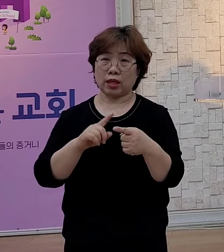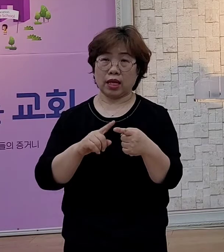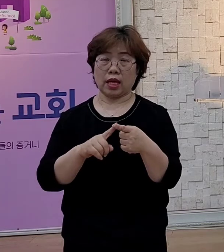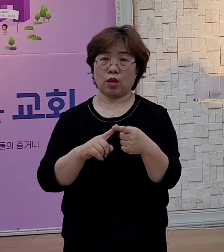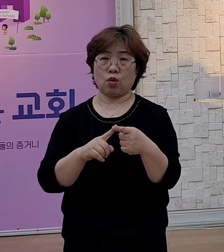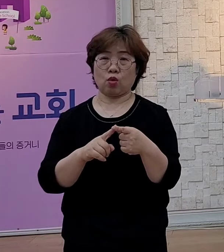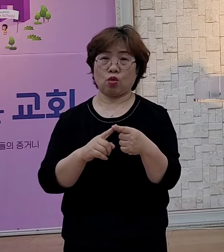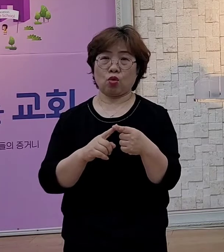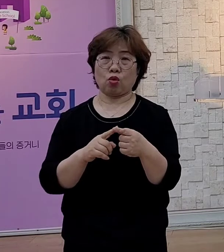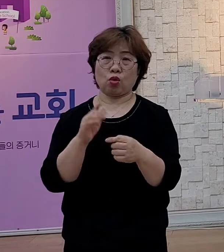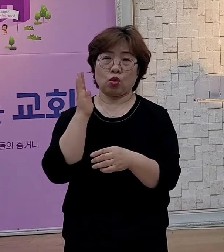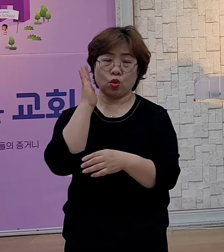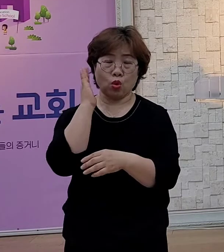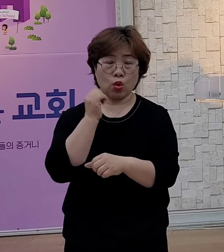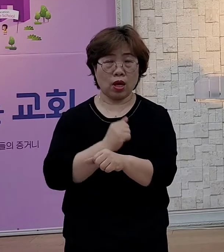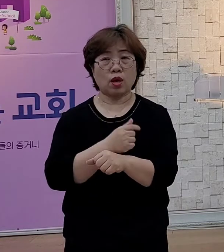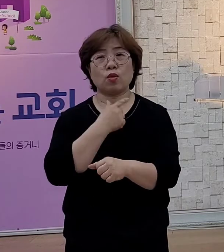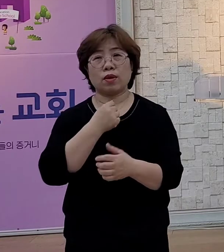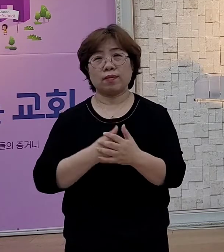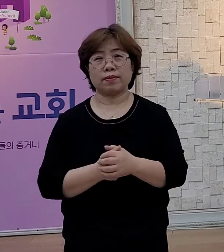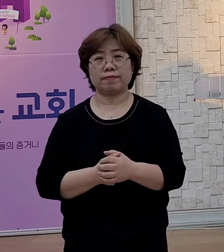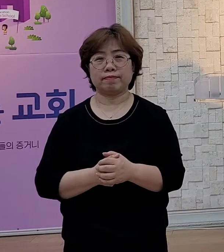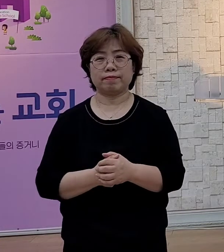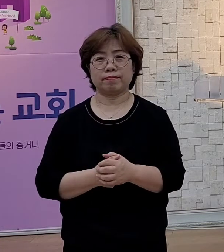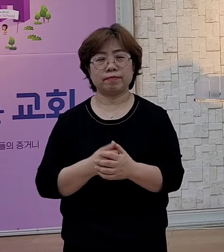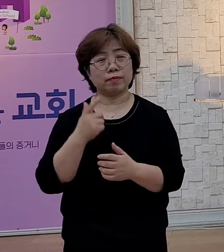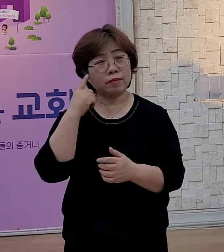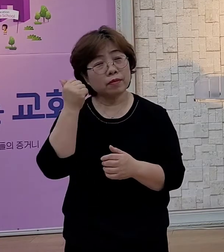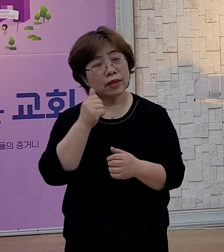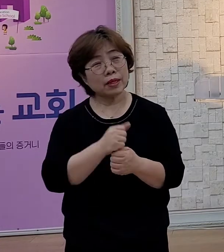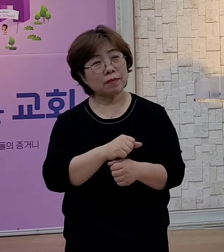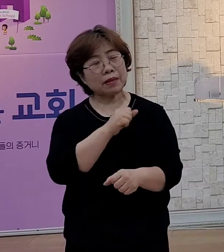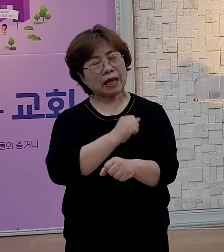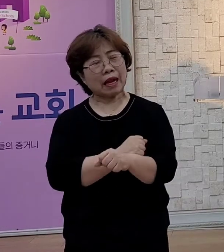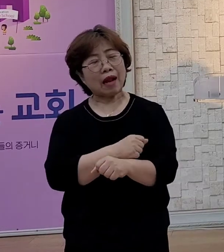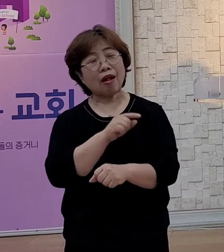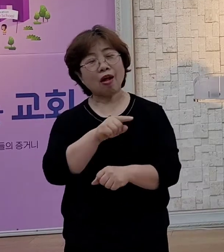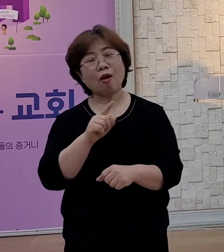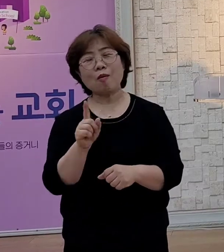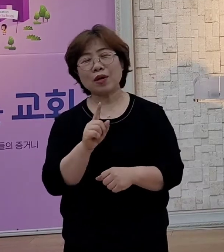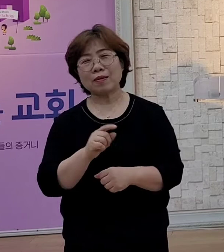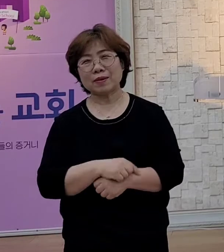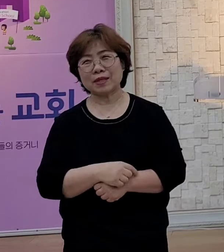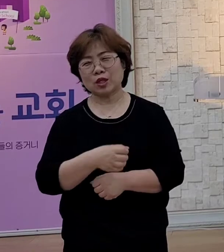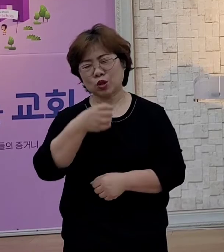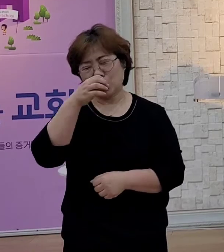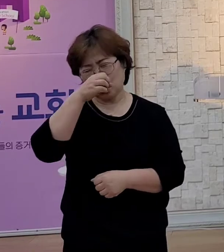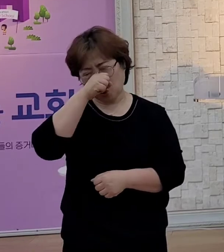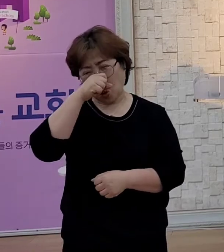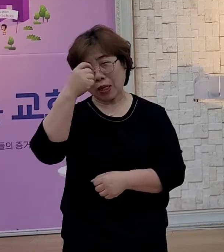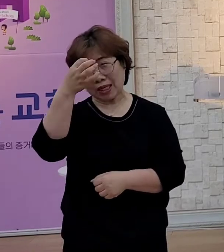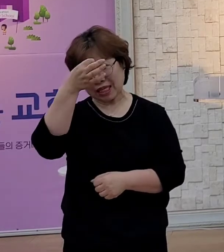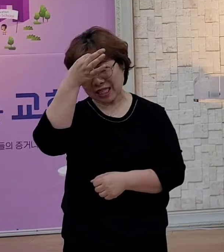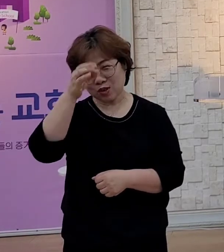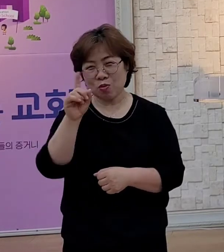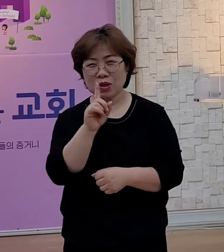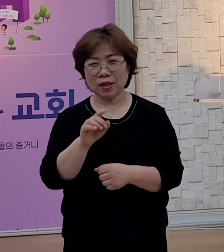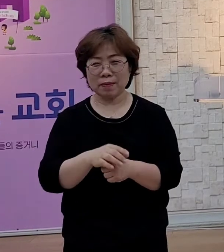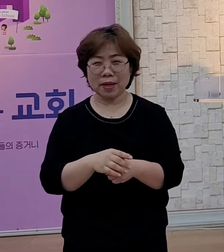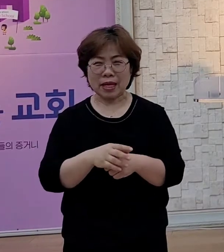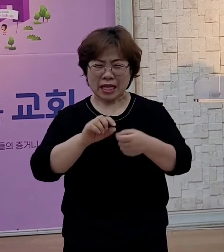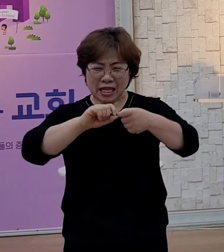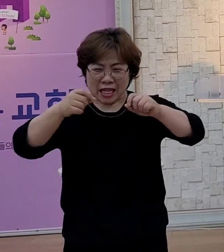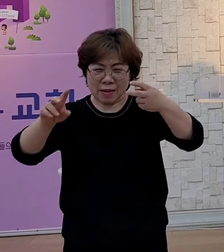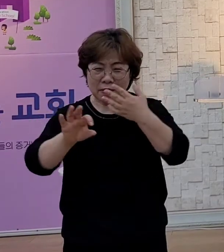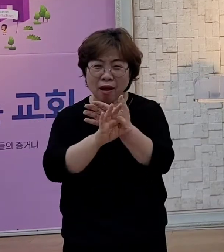오늘 13절인데 제가 잘하는 게 뭐냐면 말씀을 중간에 끊는 거거든요. 길면 잘랐다가 다음 주에 한 번 더